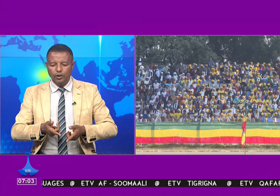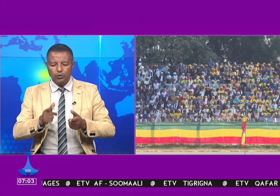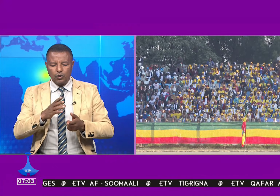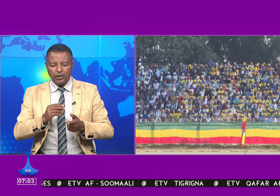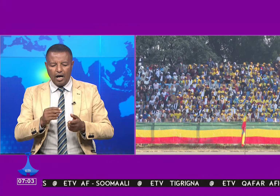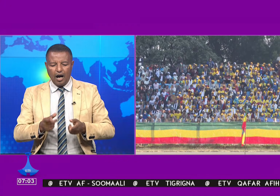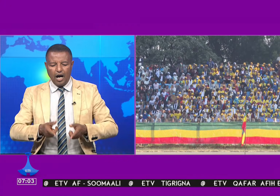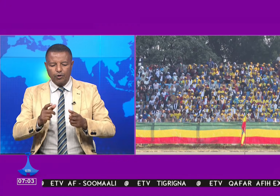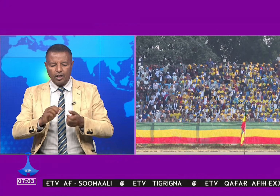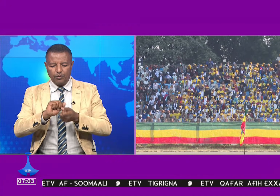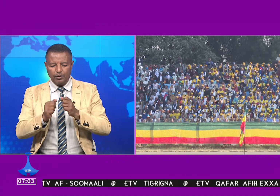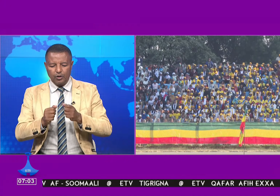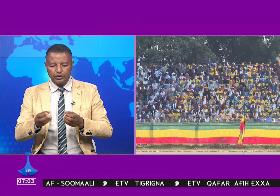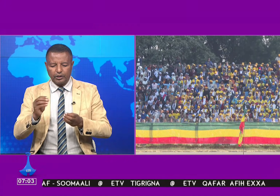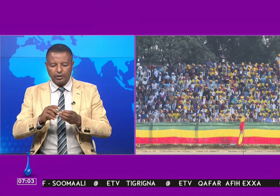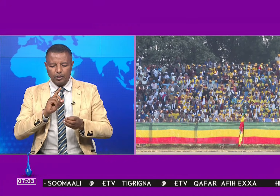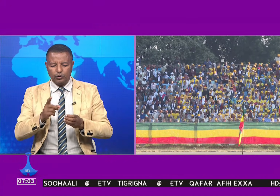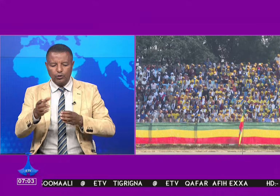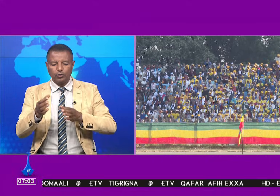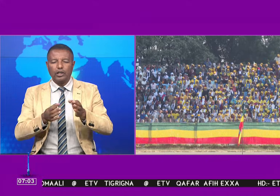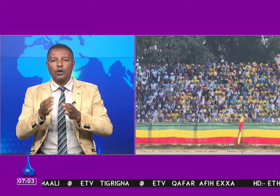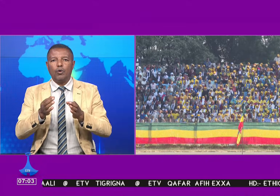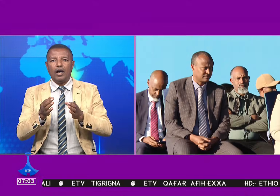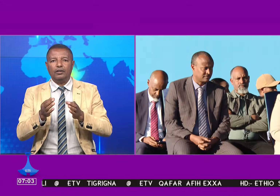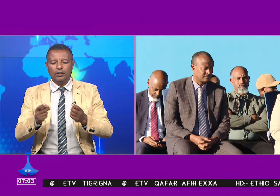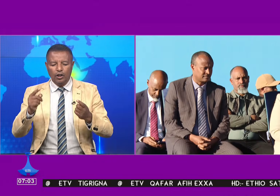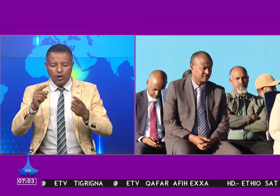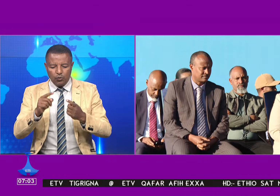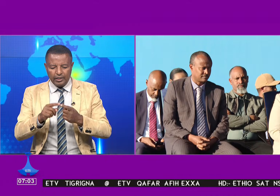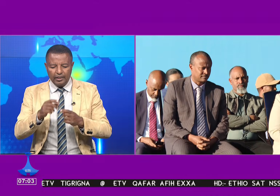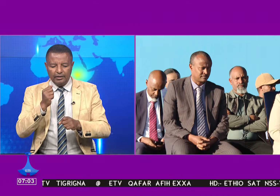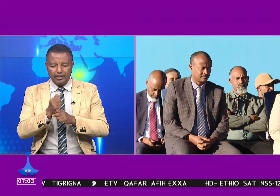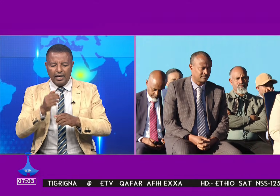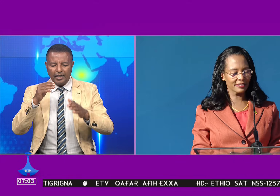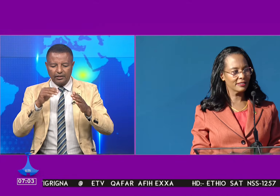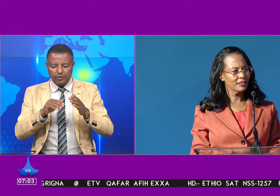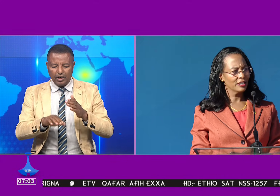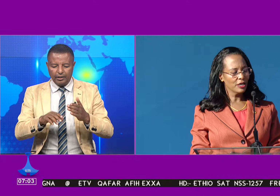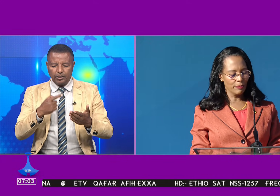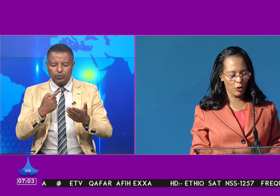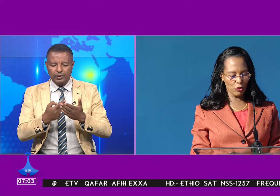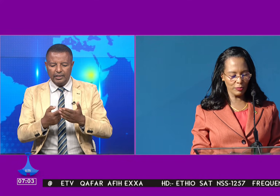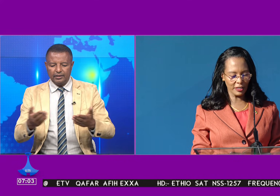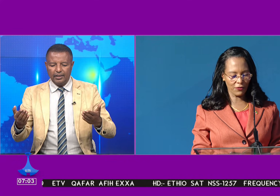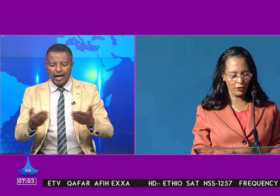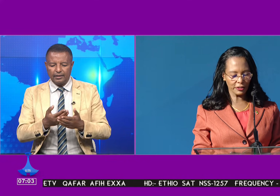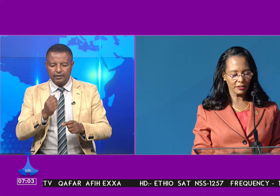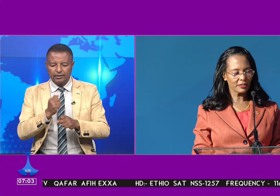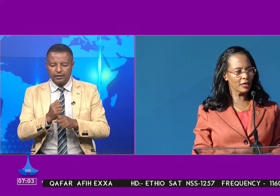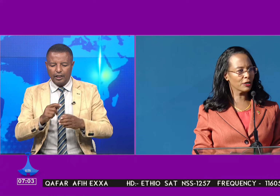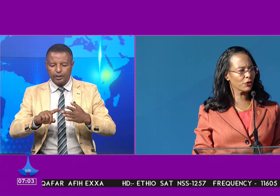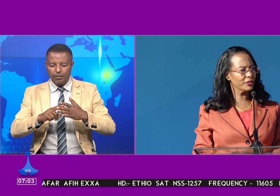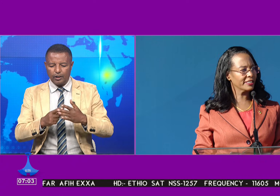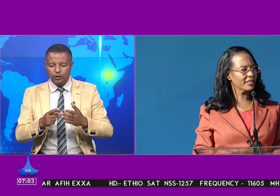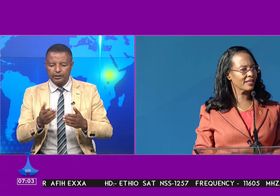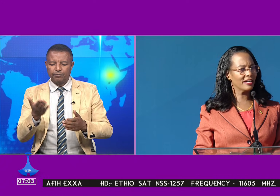የነዋሪዎቿን ኑሮና አኗኗር በመለወጥ ጭምር ነው ሲሉ ጠቁመዋል። ወደ ስራ ያስገባናቸው እነዚህ አዲስ